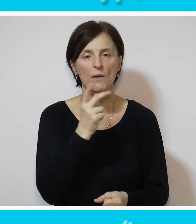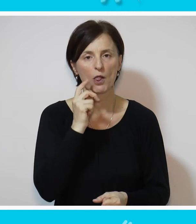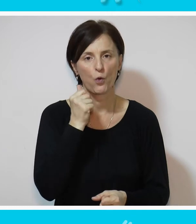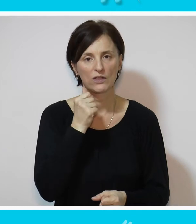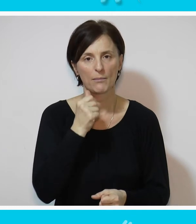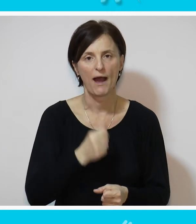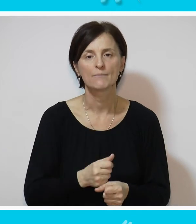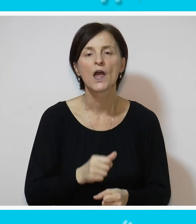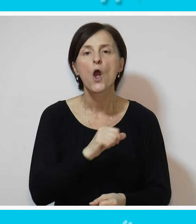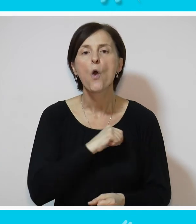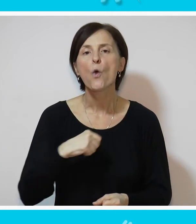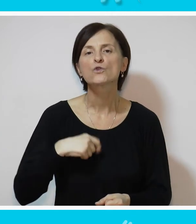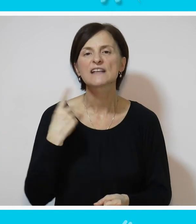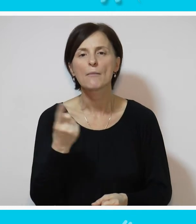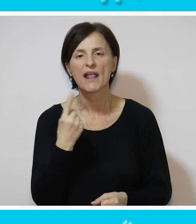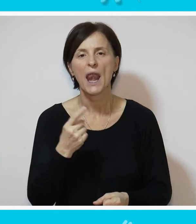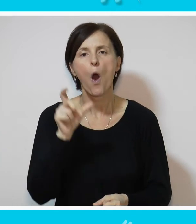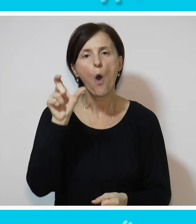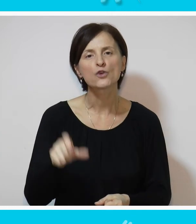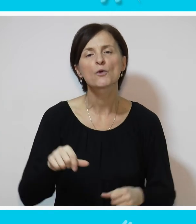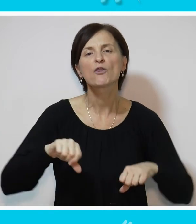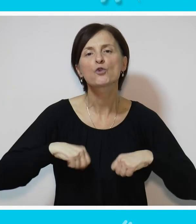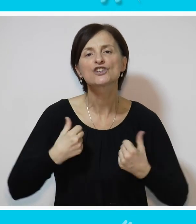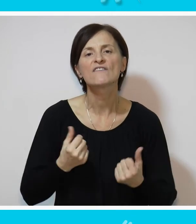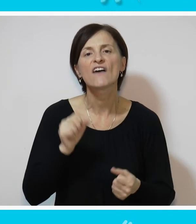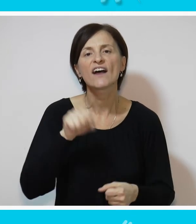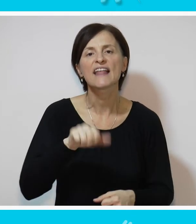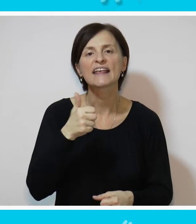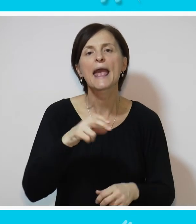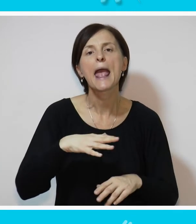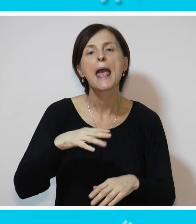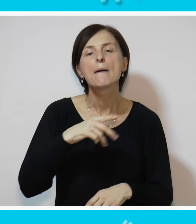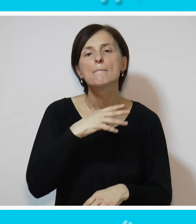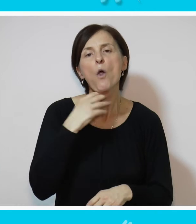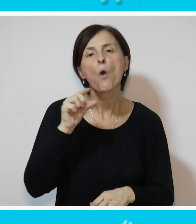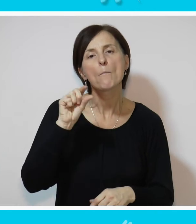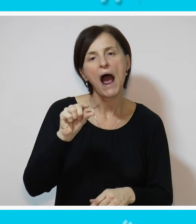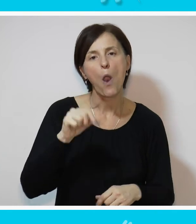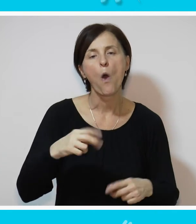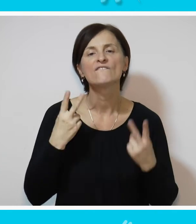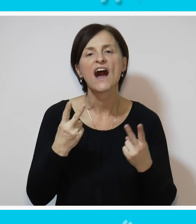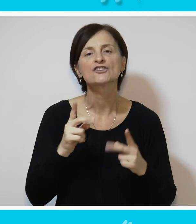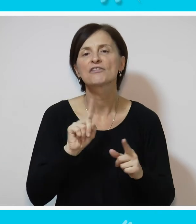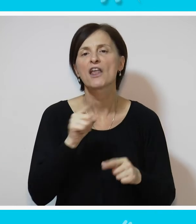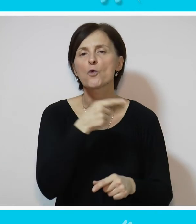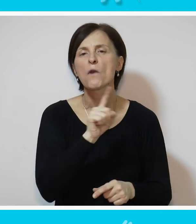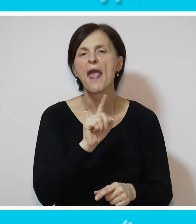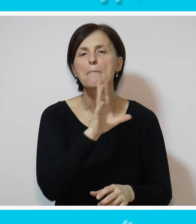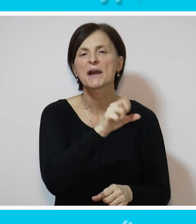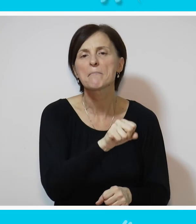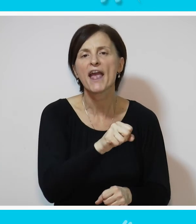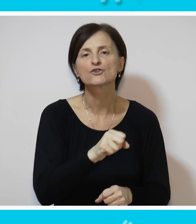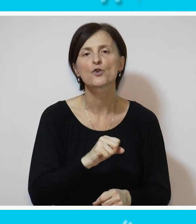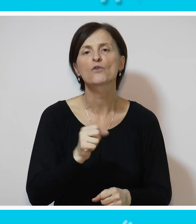drugim ljudima. Usamljena osoba doživljava da je manje važna, da je ne primećuju,